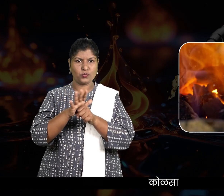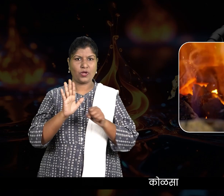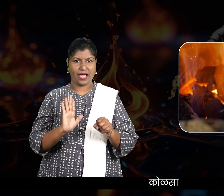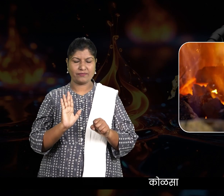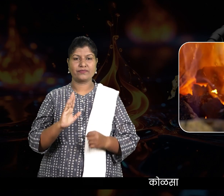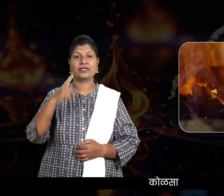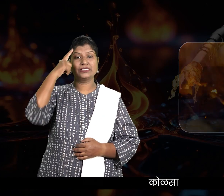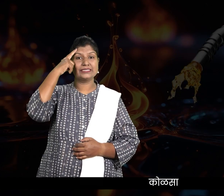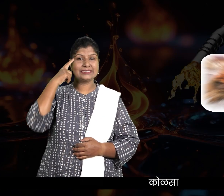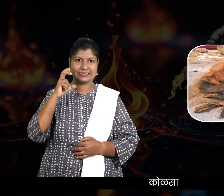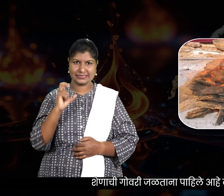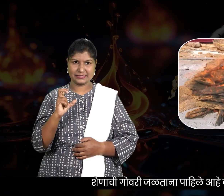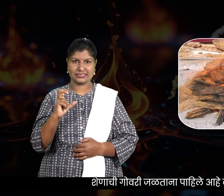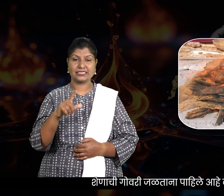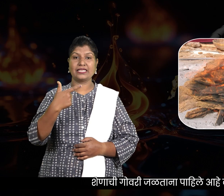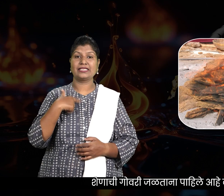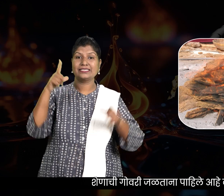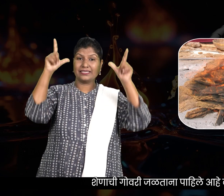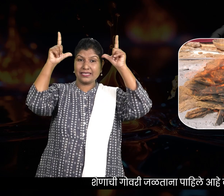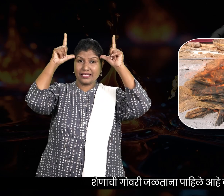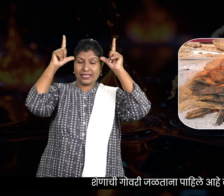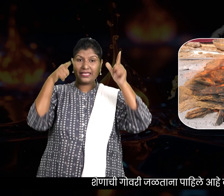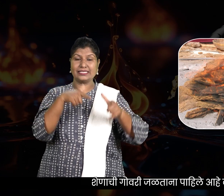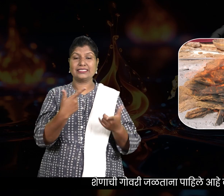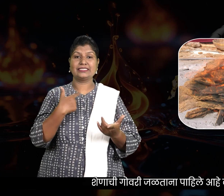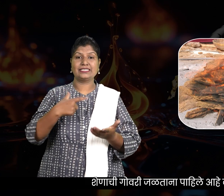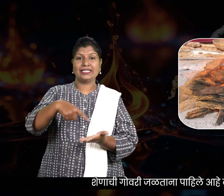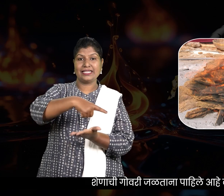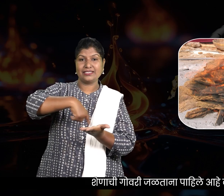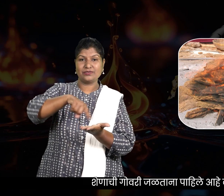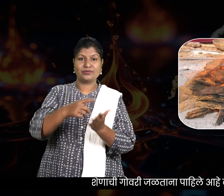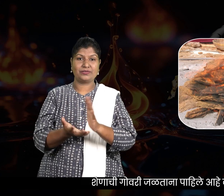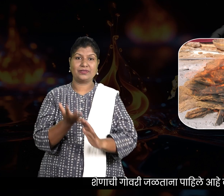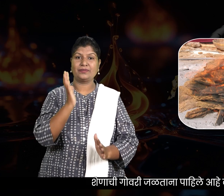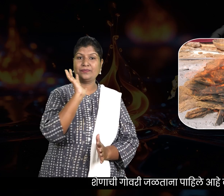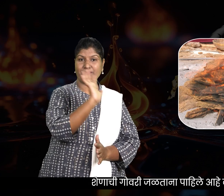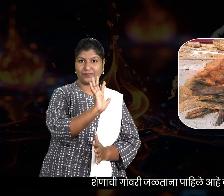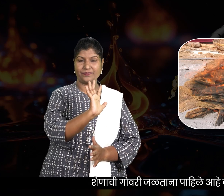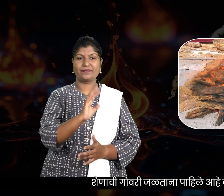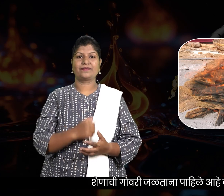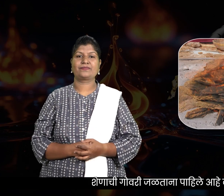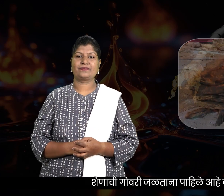कोळसा, शेणाची गोरी जळताना पाहिली आहे का? आपण